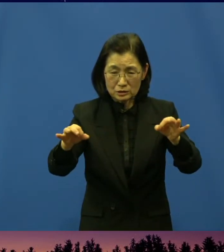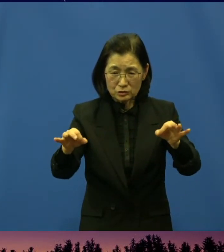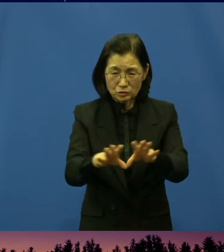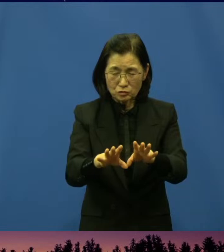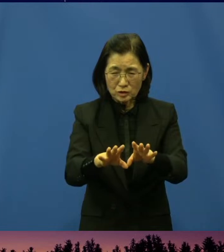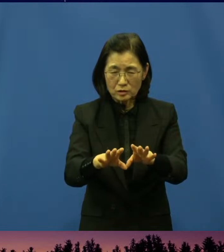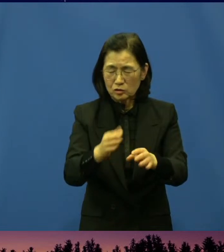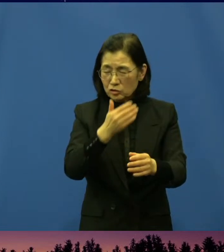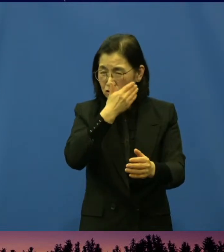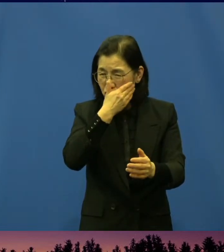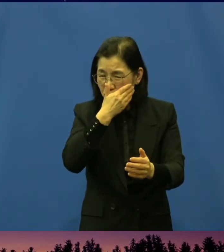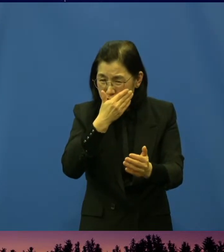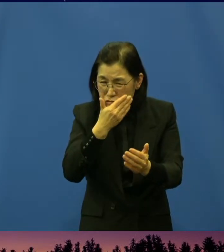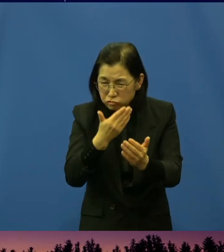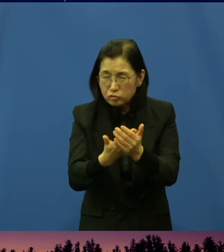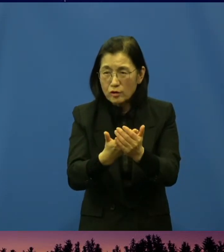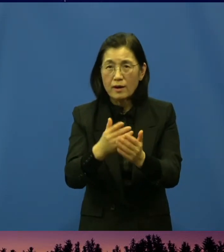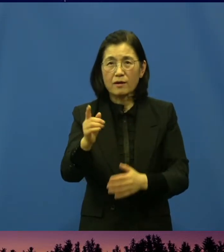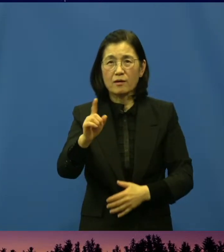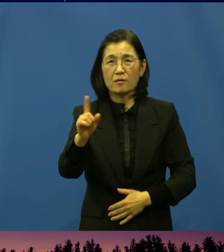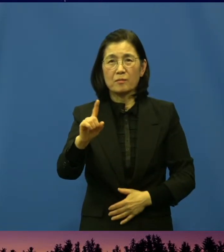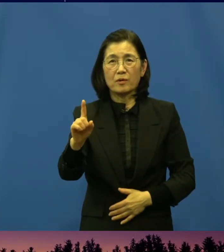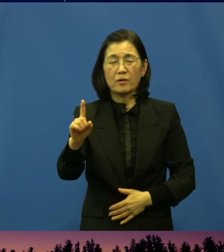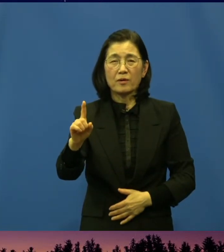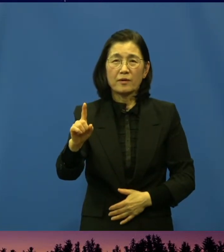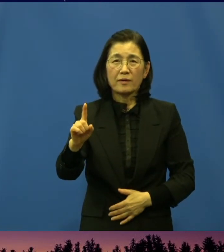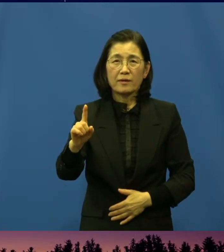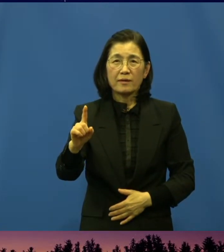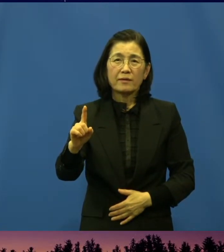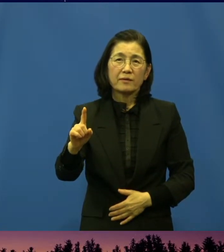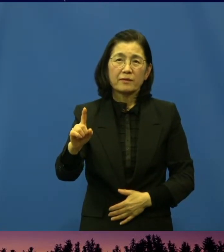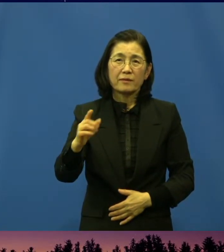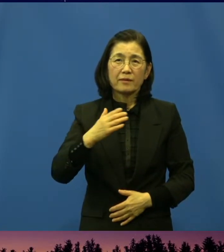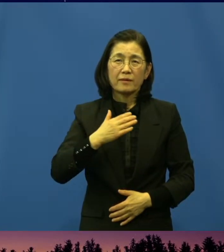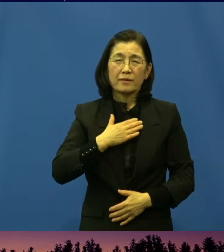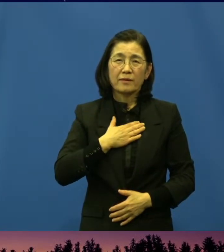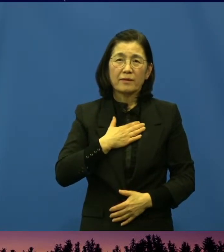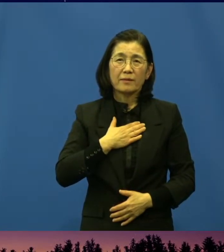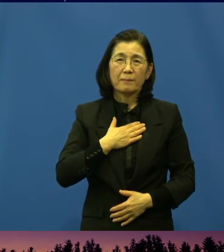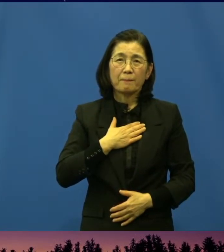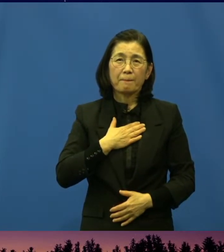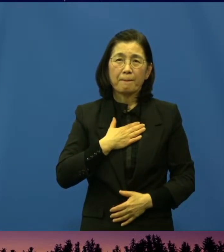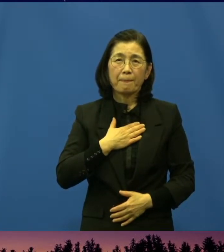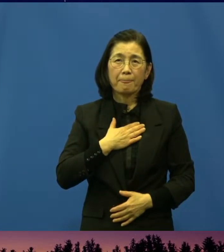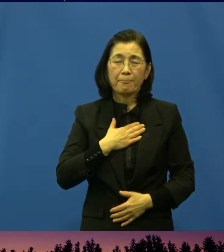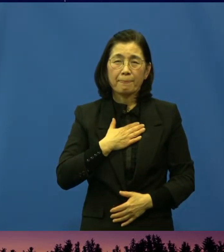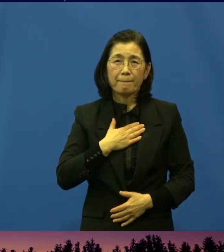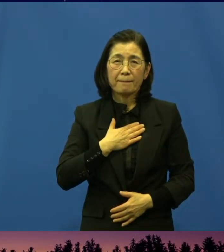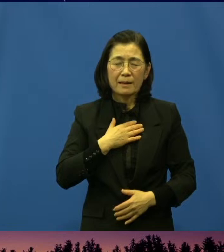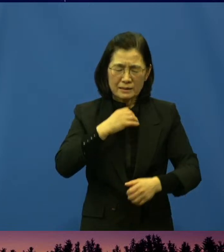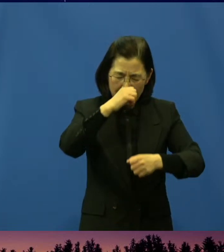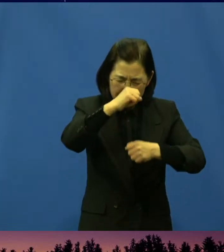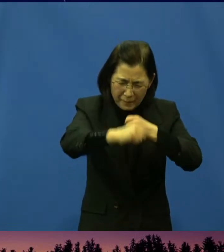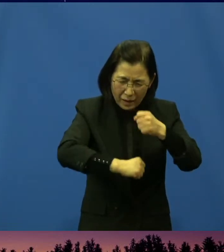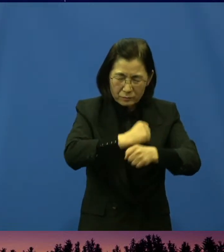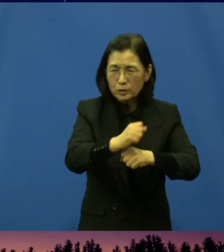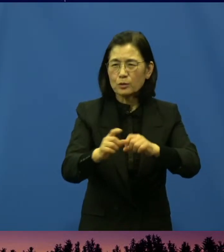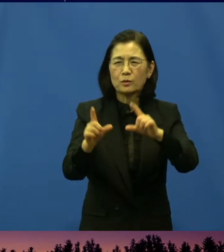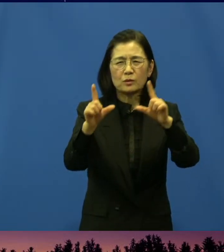핵심은 우리의 삶의 방향, 그 시간이 어디를 향하고 있는가. 마음이 끌리는 대로, 눈길이 가는 대로 가면 안 된다는 거예요.